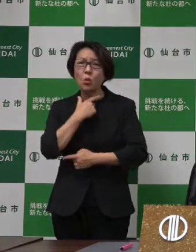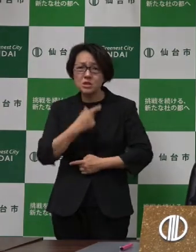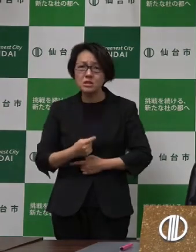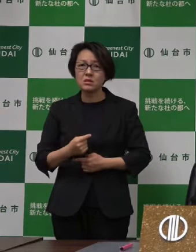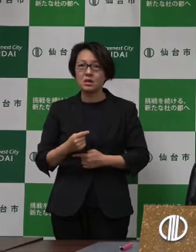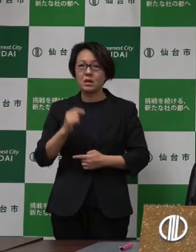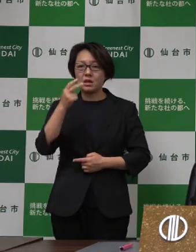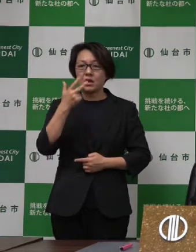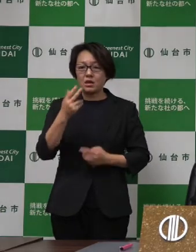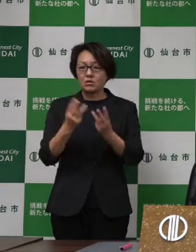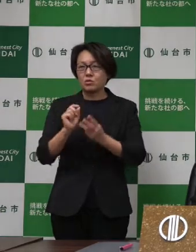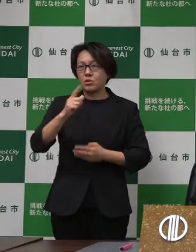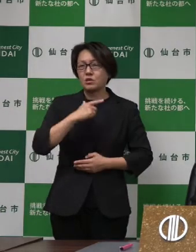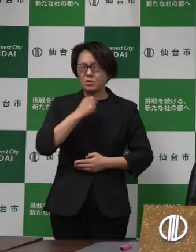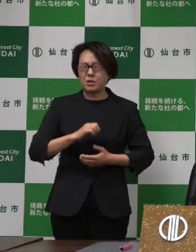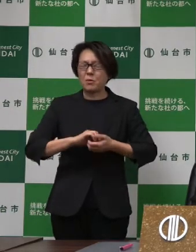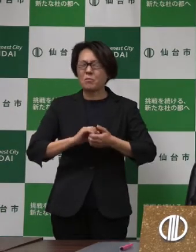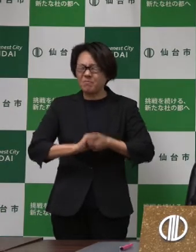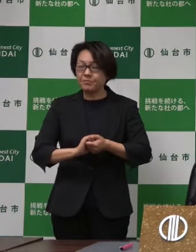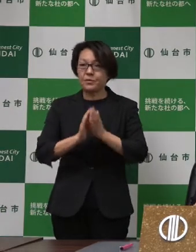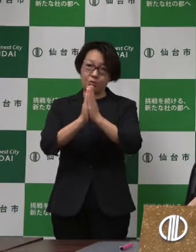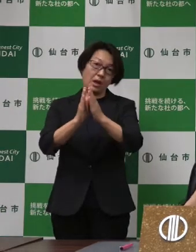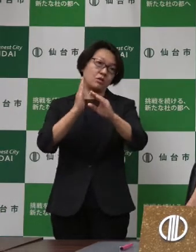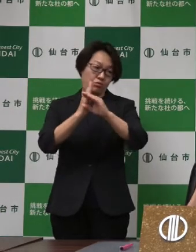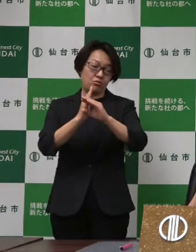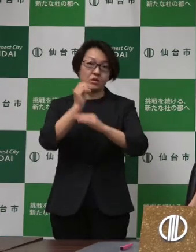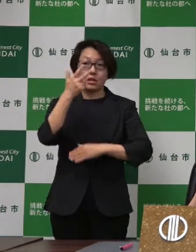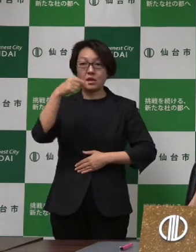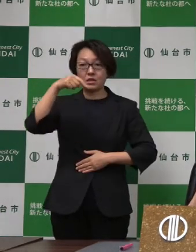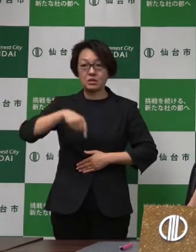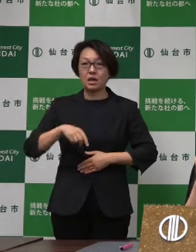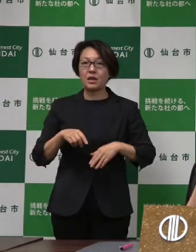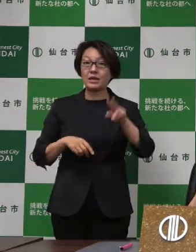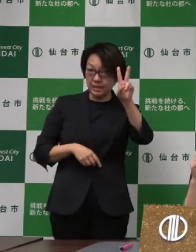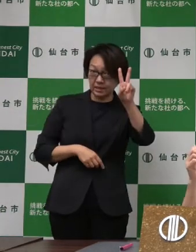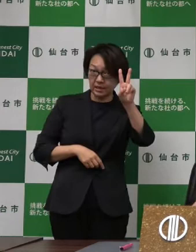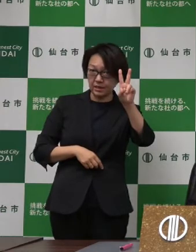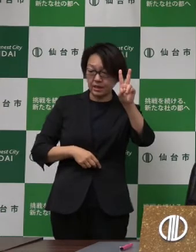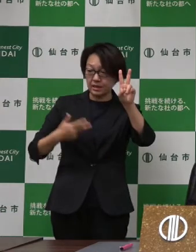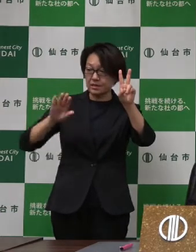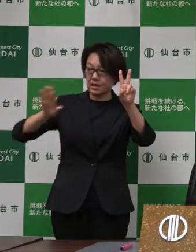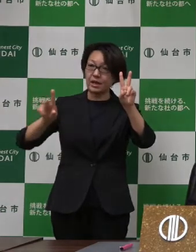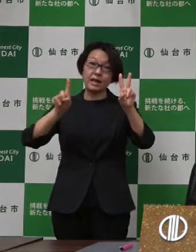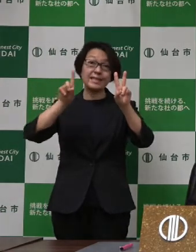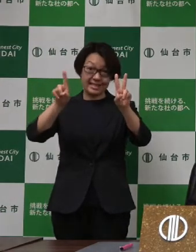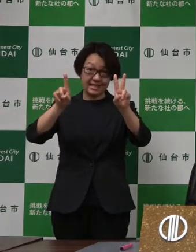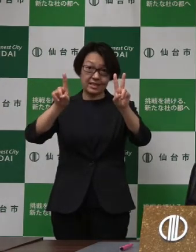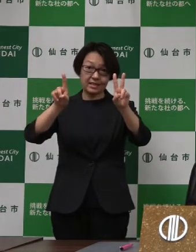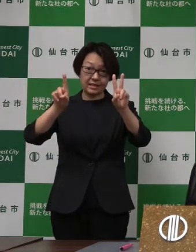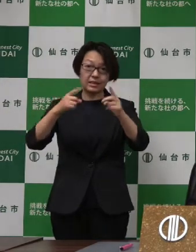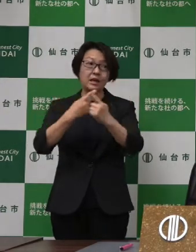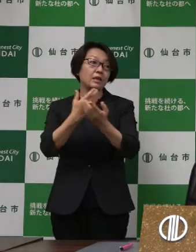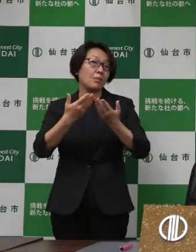らいたいということを強くお願いしました。そして、仙台市内2対、市外が1という割合に変えていただき